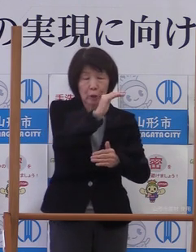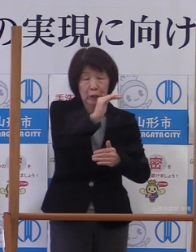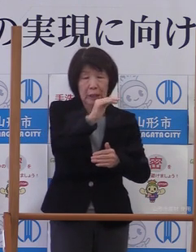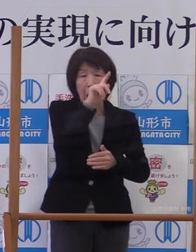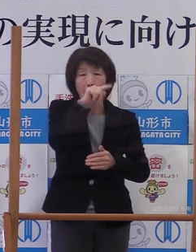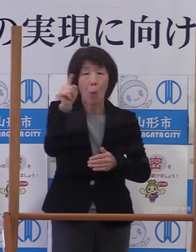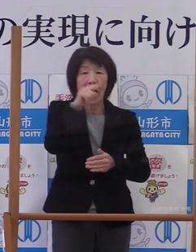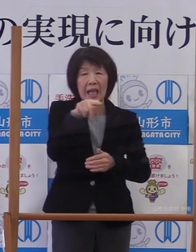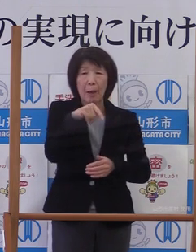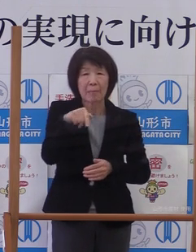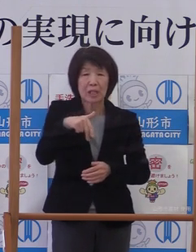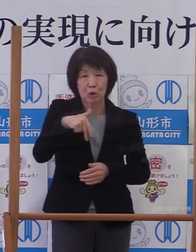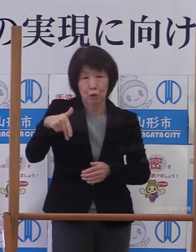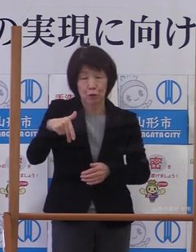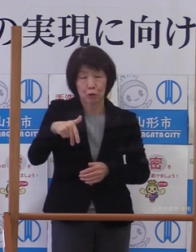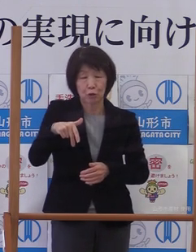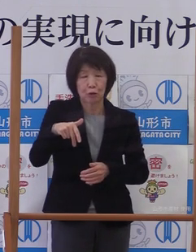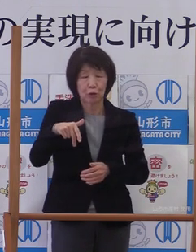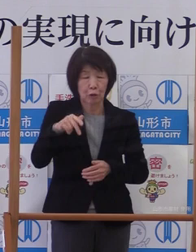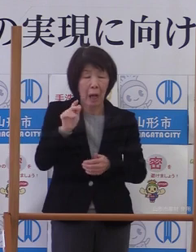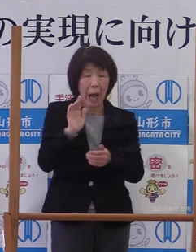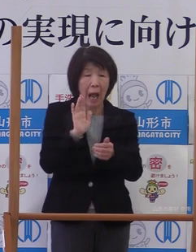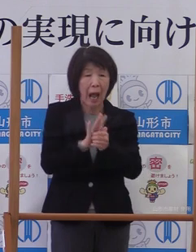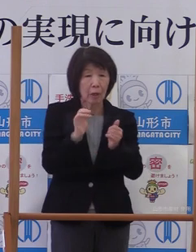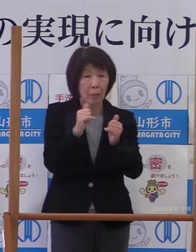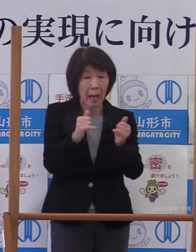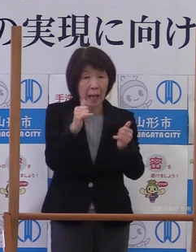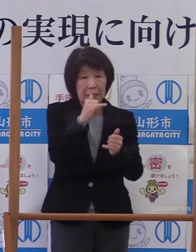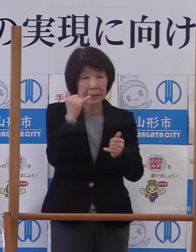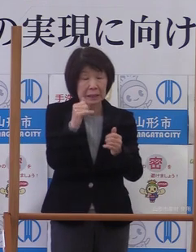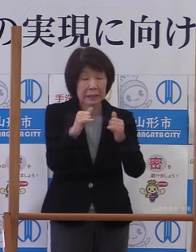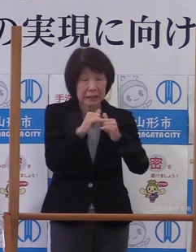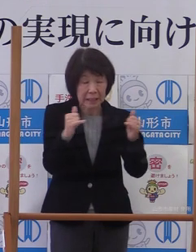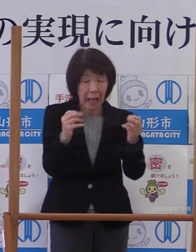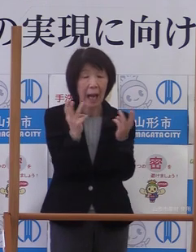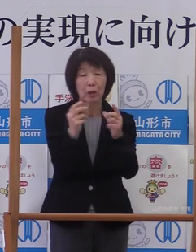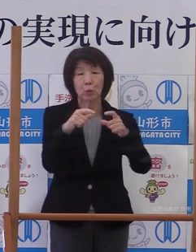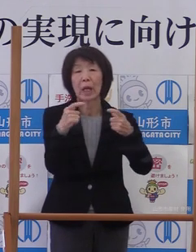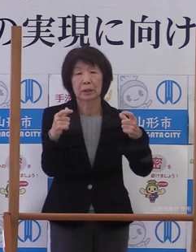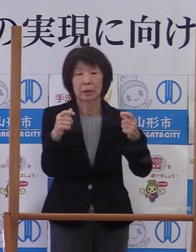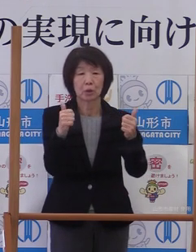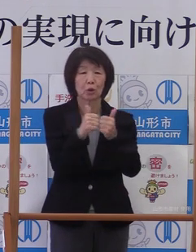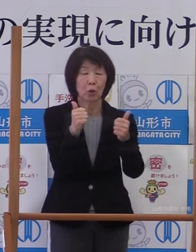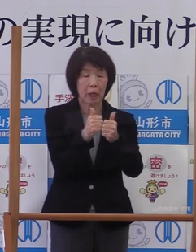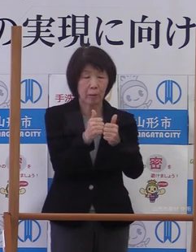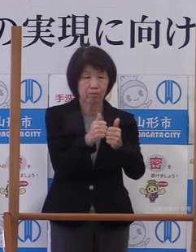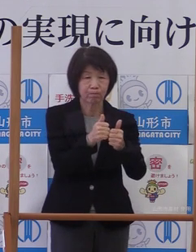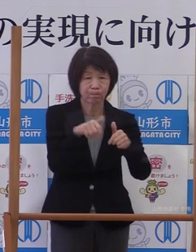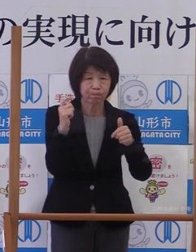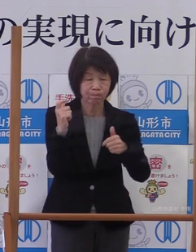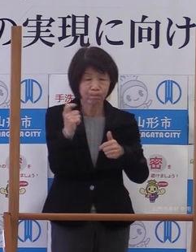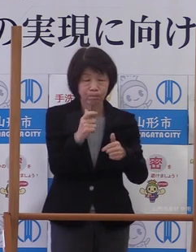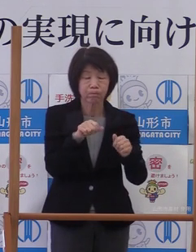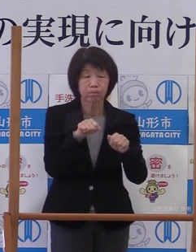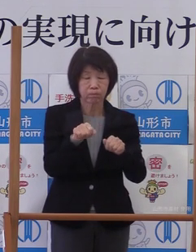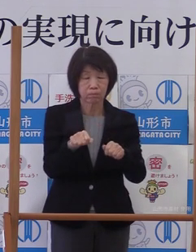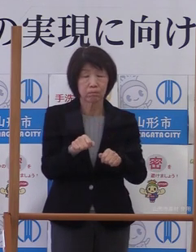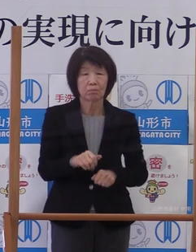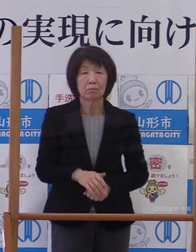ター YBIZ において、アドバイザーの増員等により相談体制を強化し、伴走型支援の充実を図